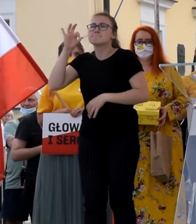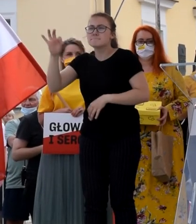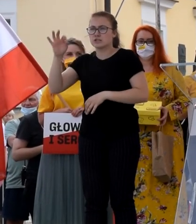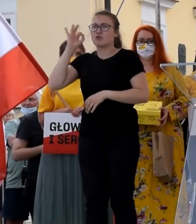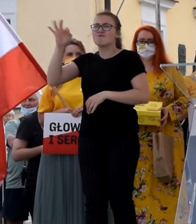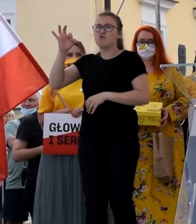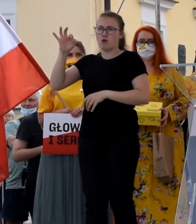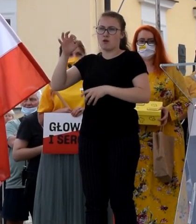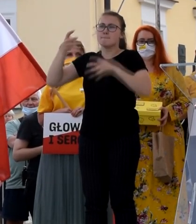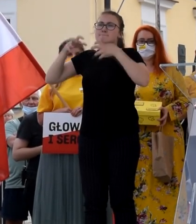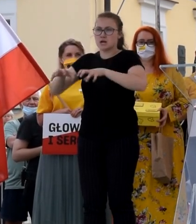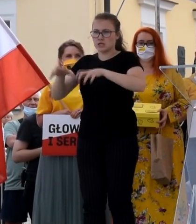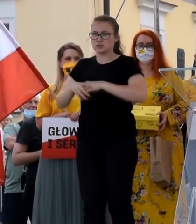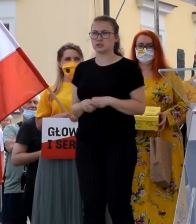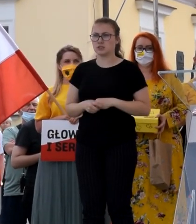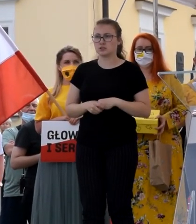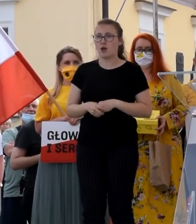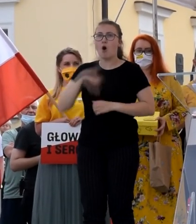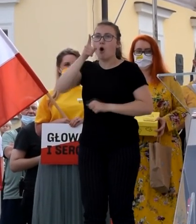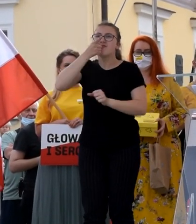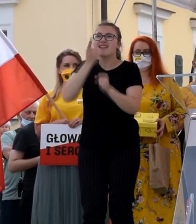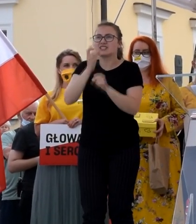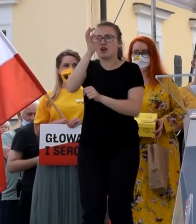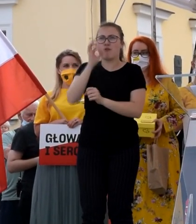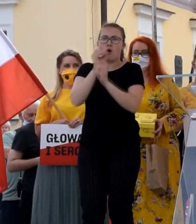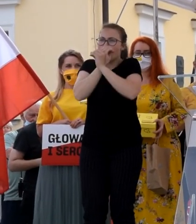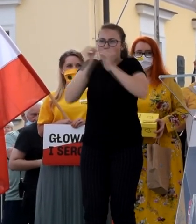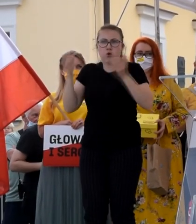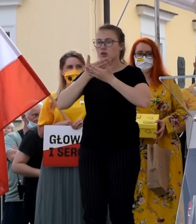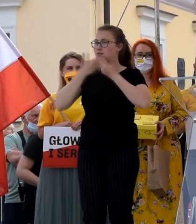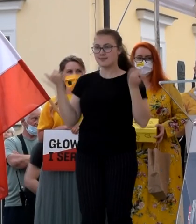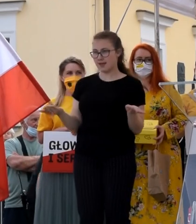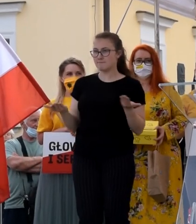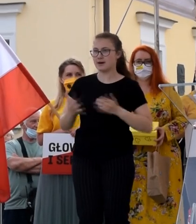niezależny w tym sensie, że nic od niego nie zależy.